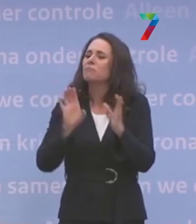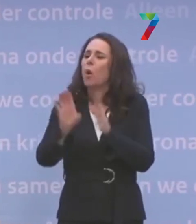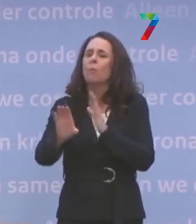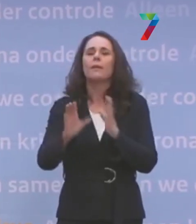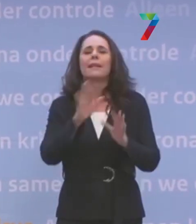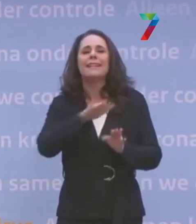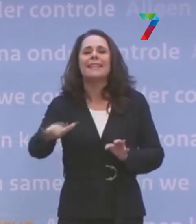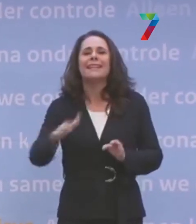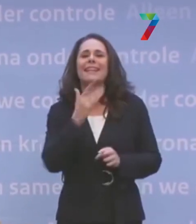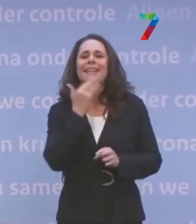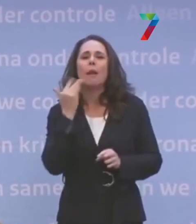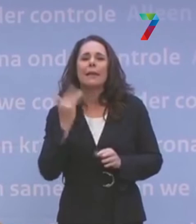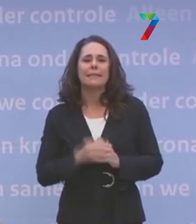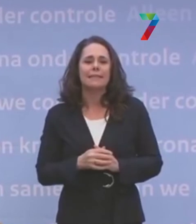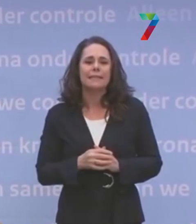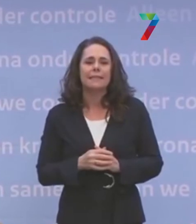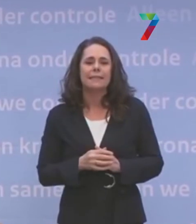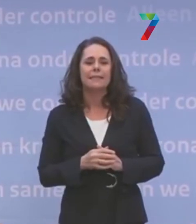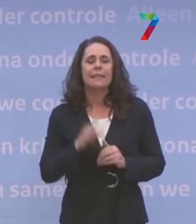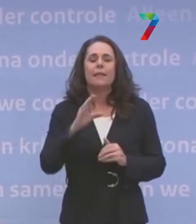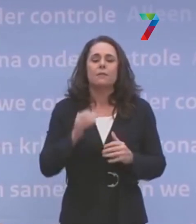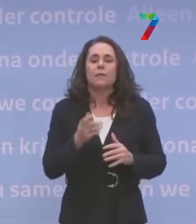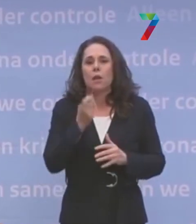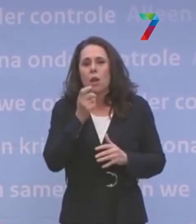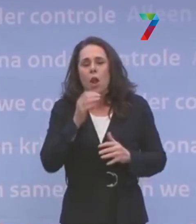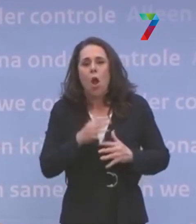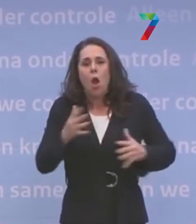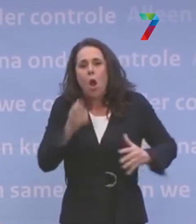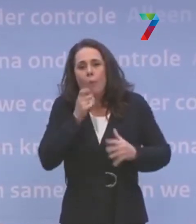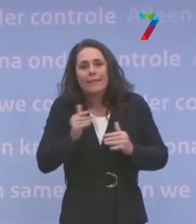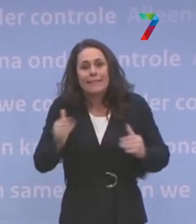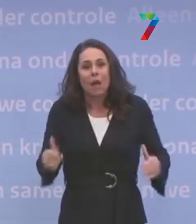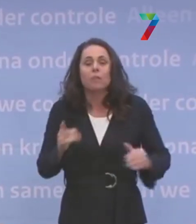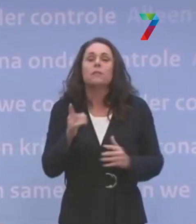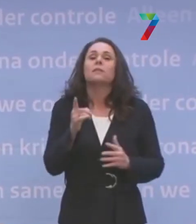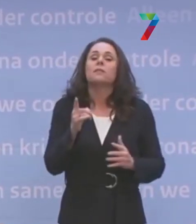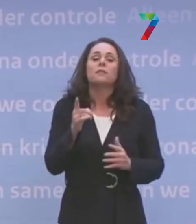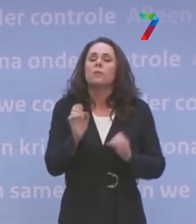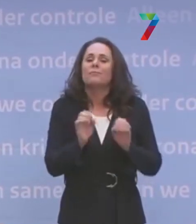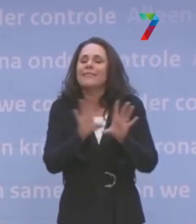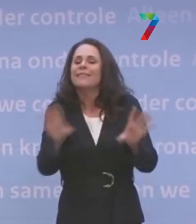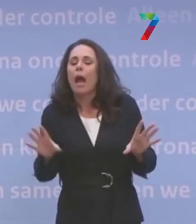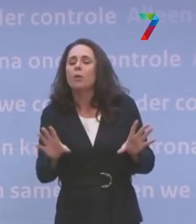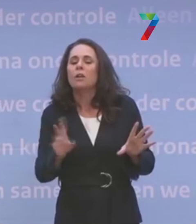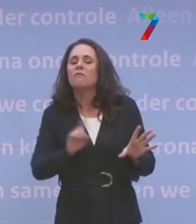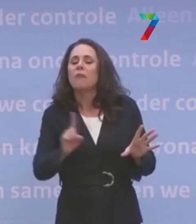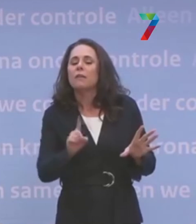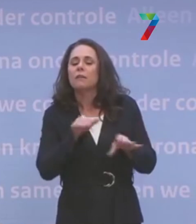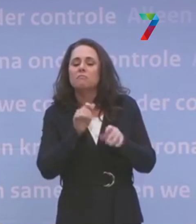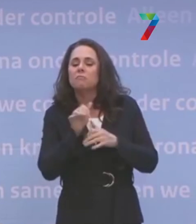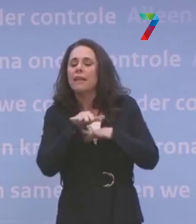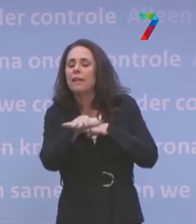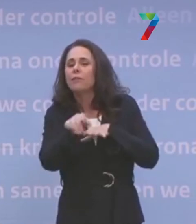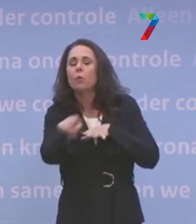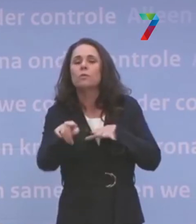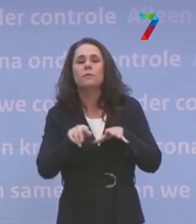en kinderen met obesitas. Daarvan is niet zeker wat het effect van COVID op hun is. Moeten